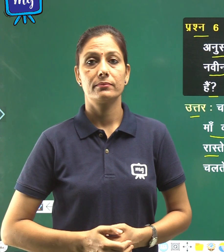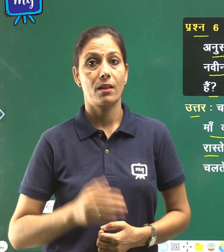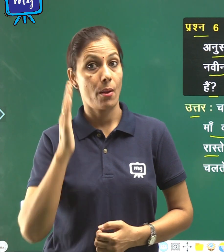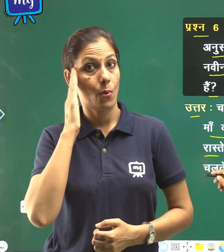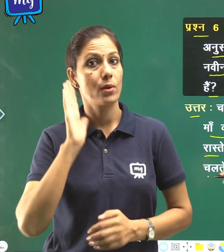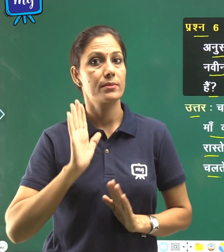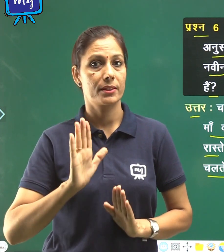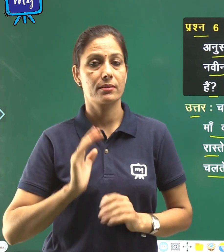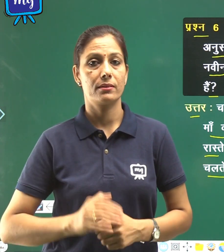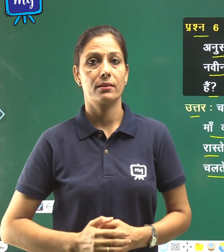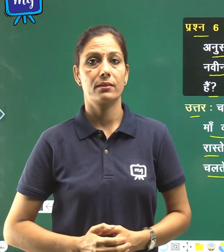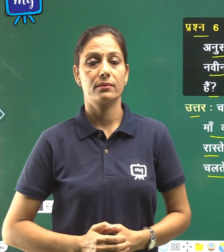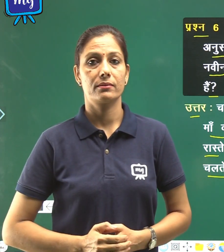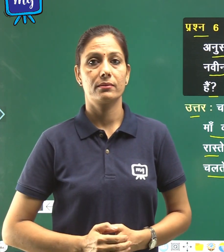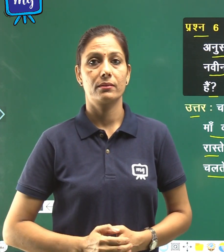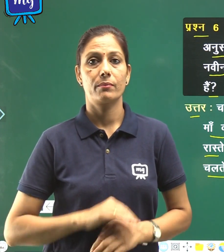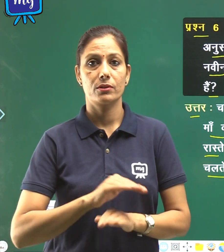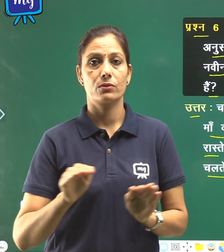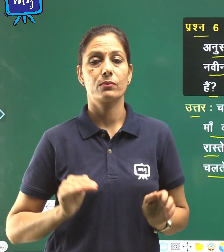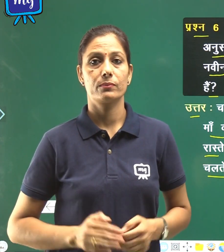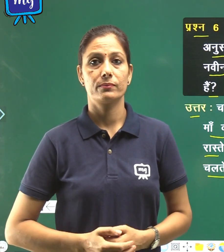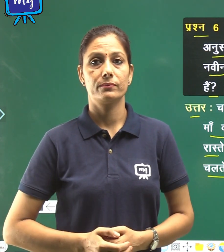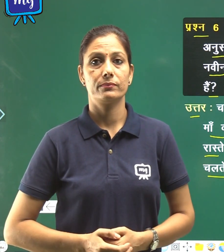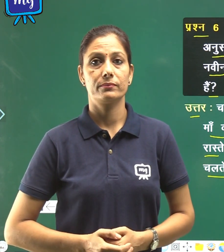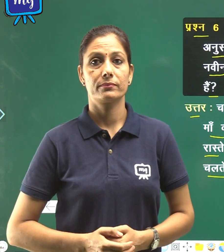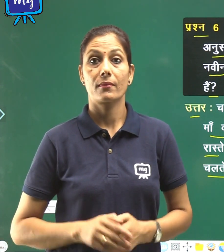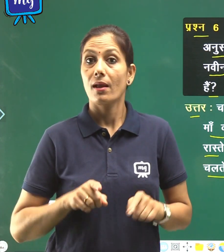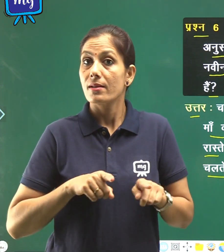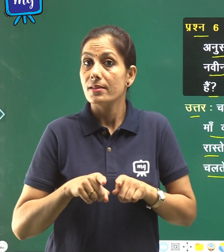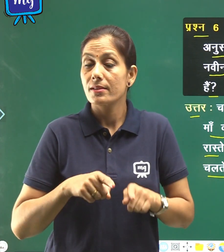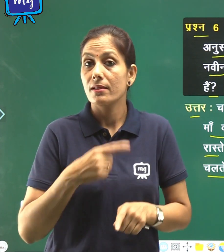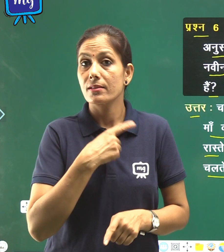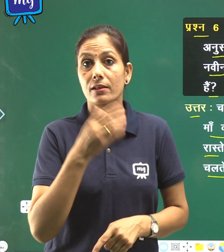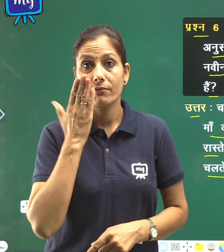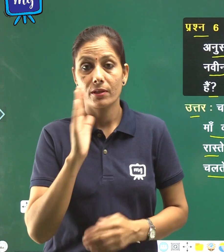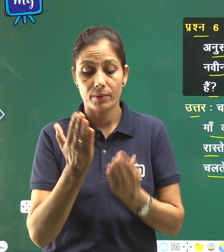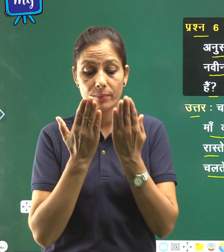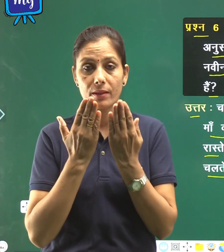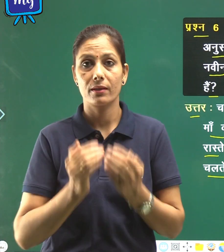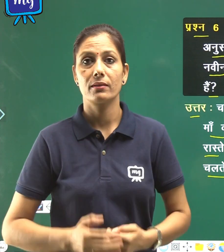पता चलते हैं। बच्चों, जैसा इस कविता में पढ़ा,